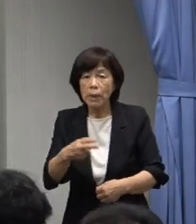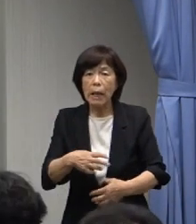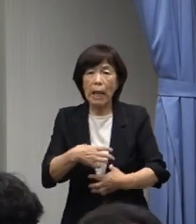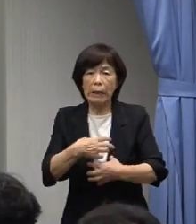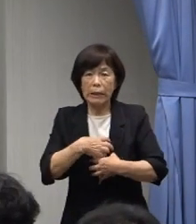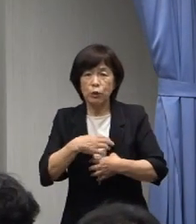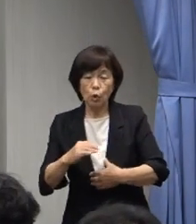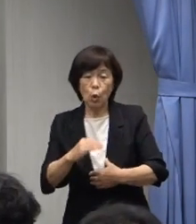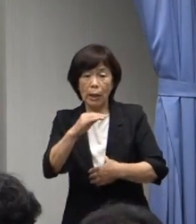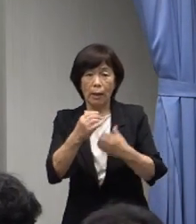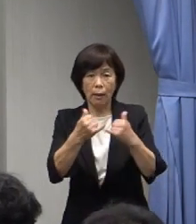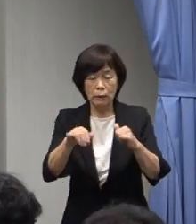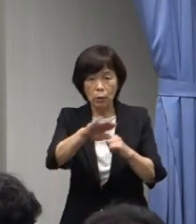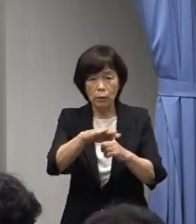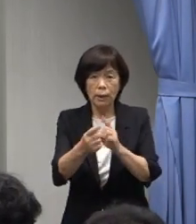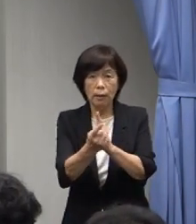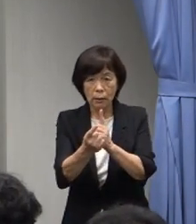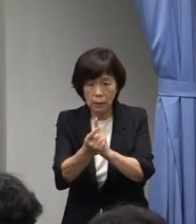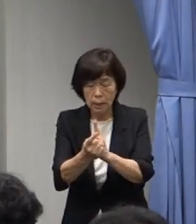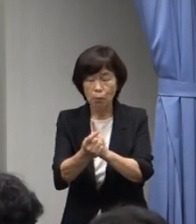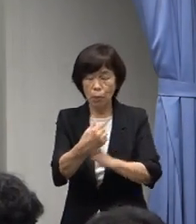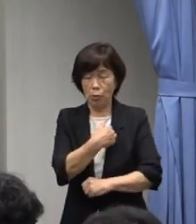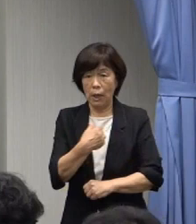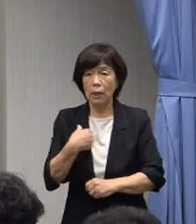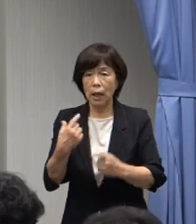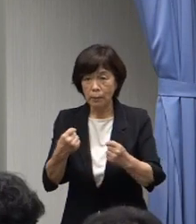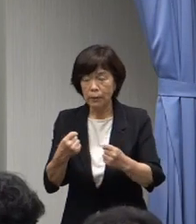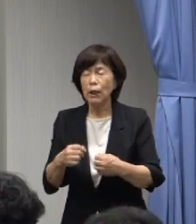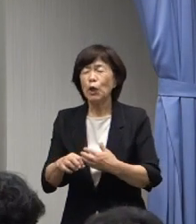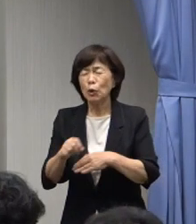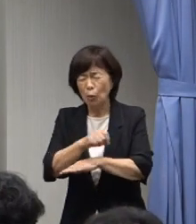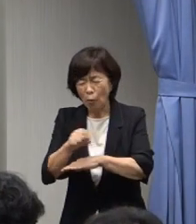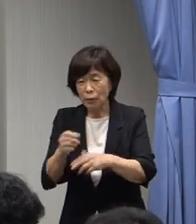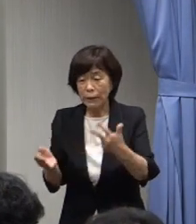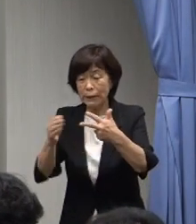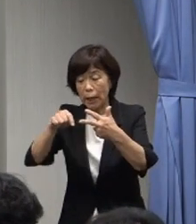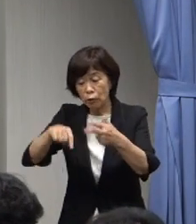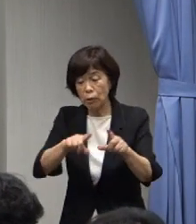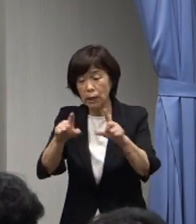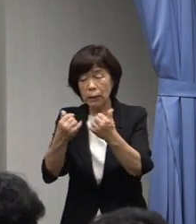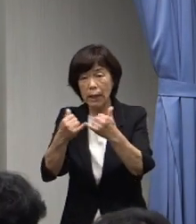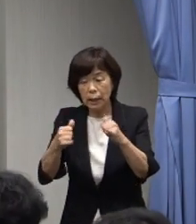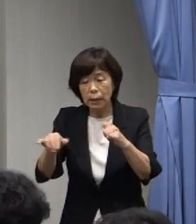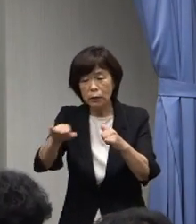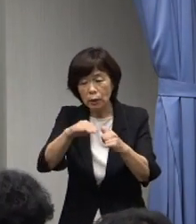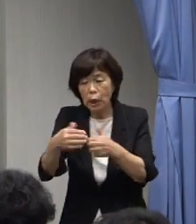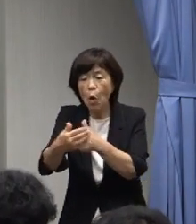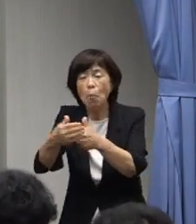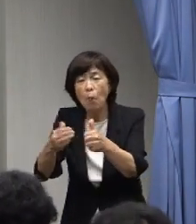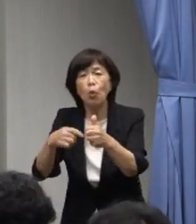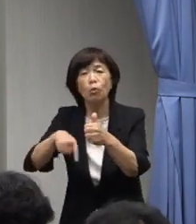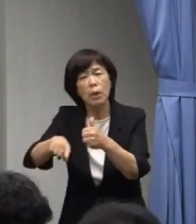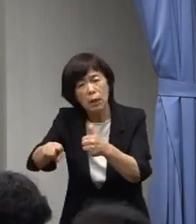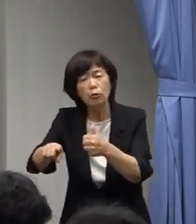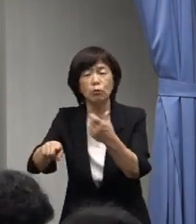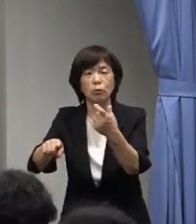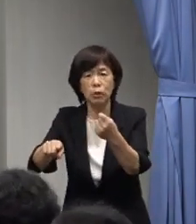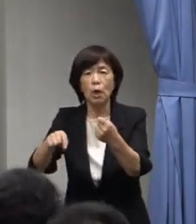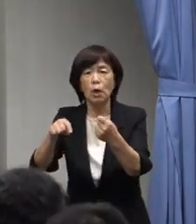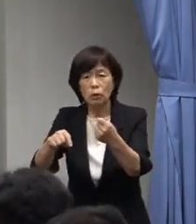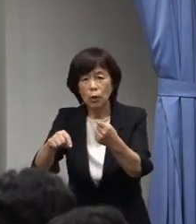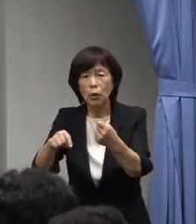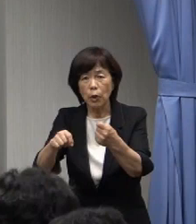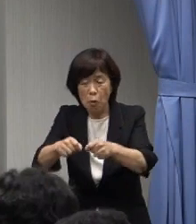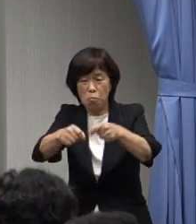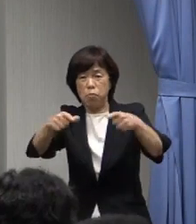始まっておりますので、特にとりわけ施設にいらっしゃる方をお守りするということについては、この大きな波が